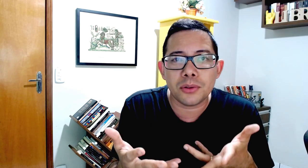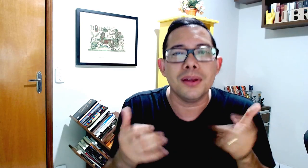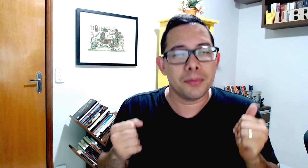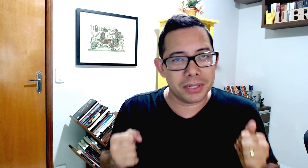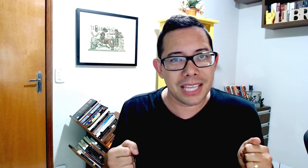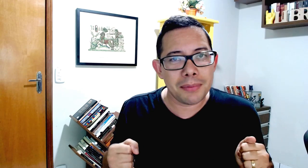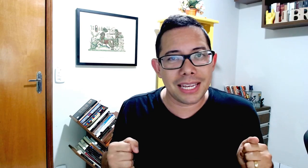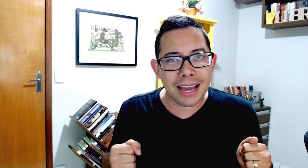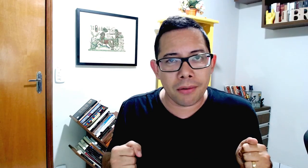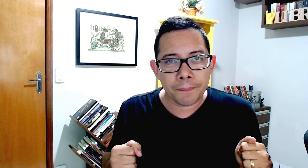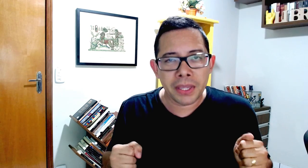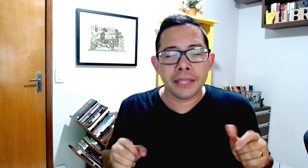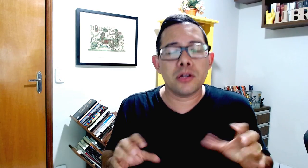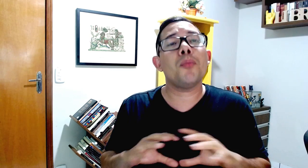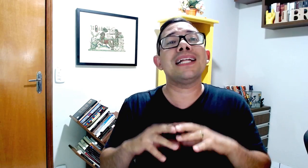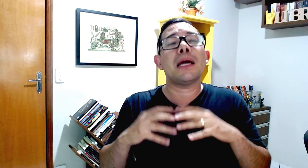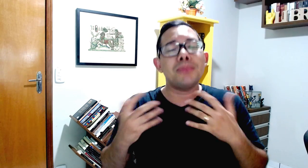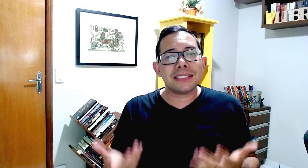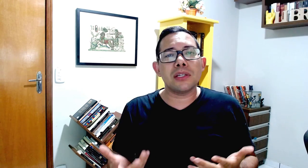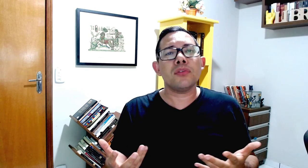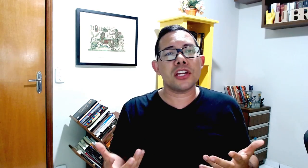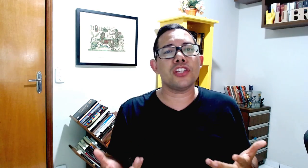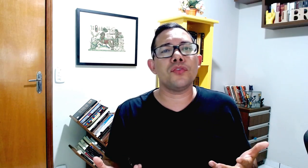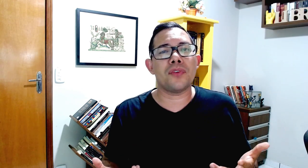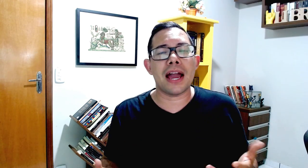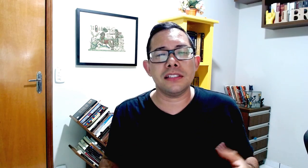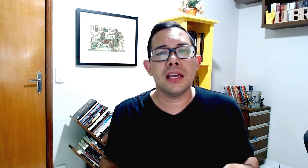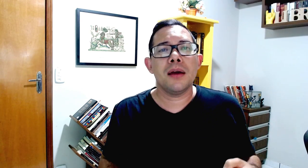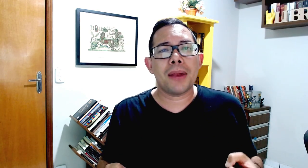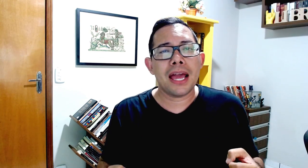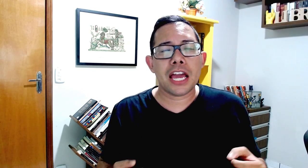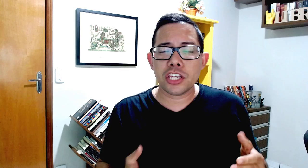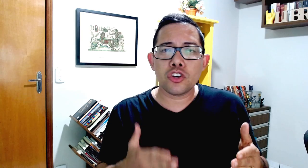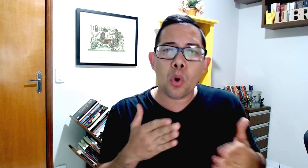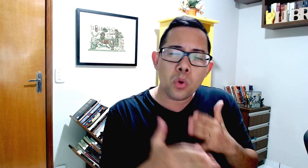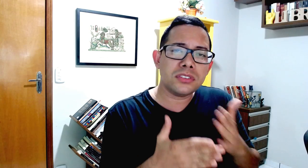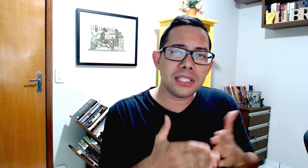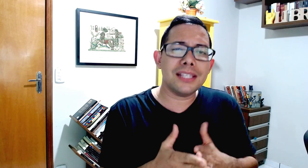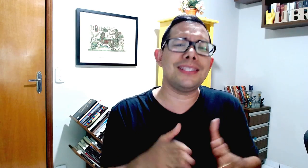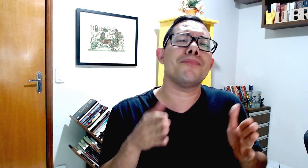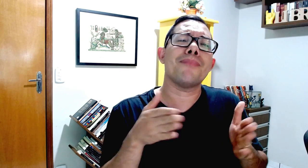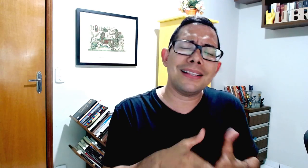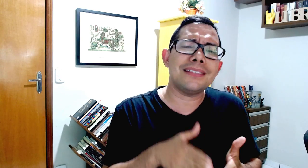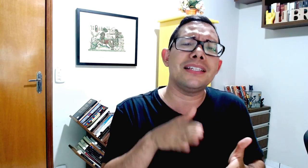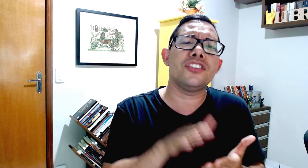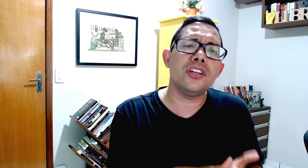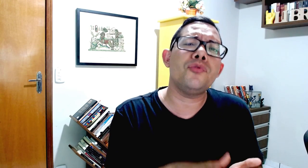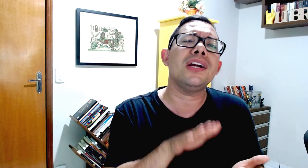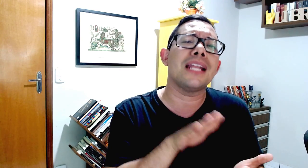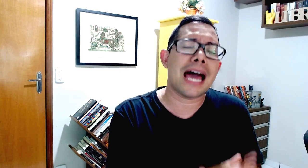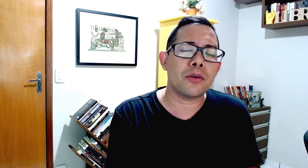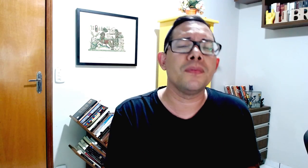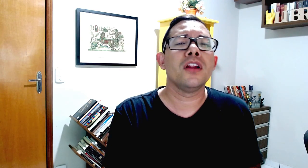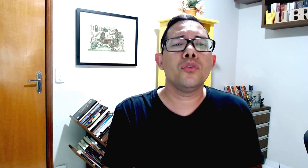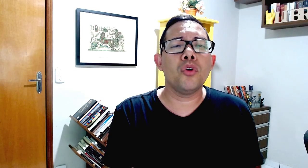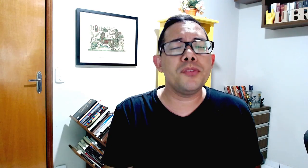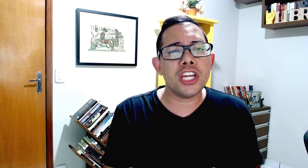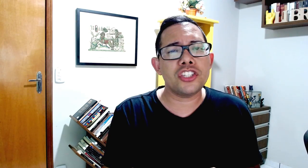ouvindo percebe que legal então é uma adaptação que a gente faz para a gente conseguir ser mais assertivo e Claro no